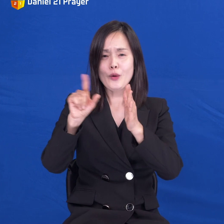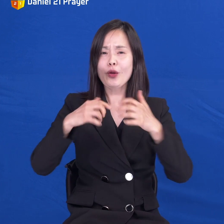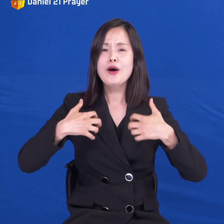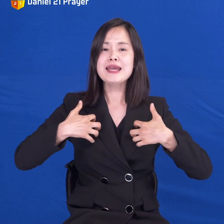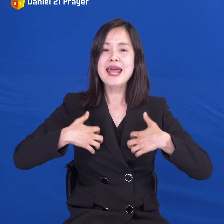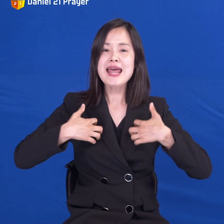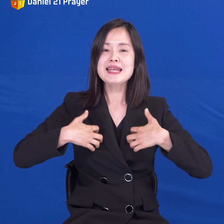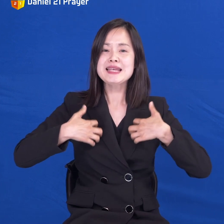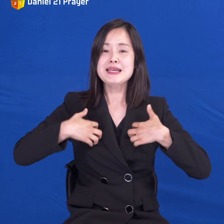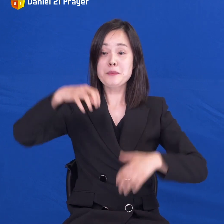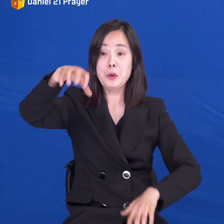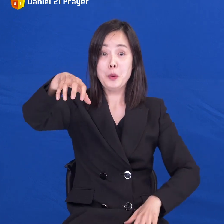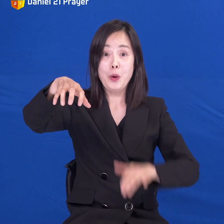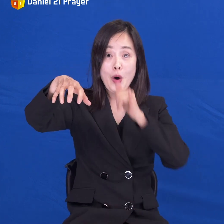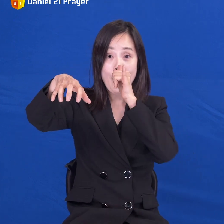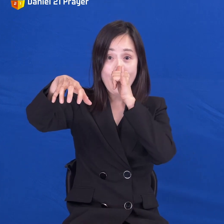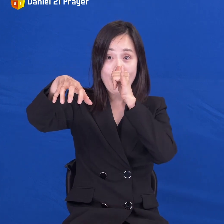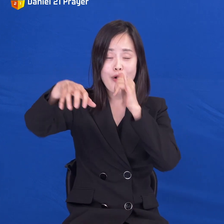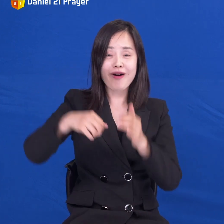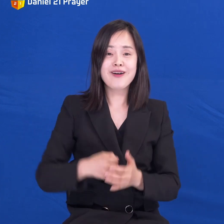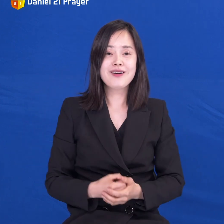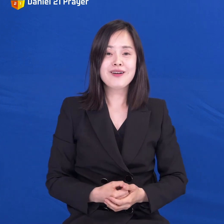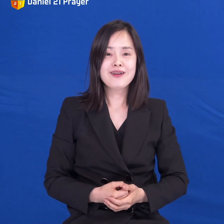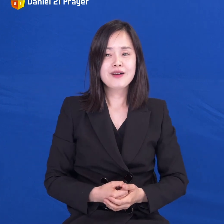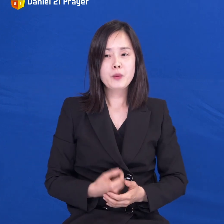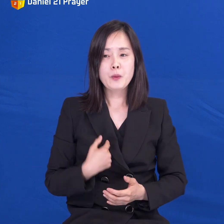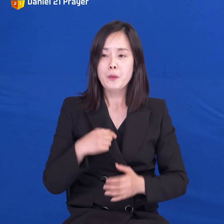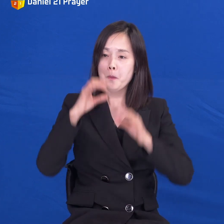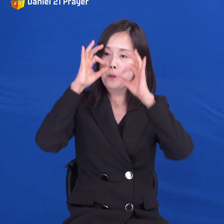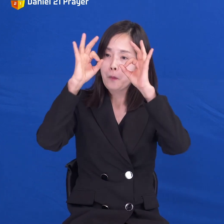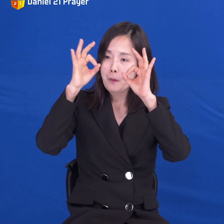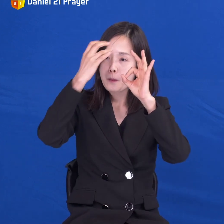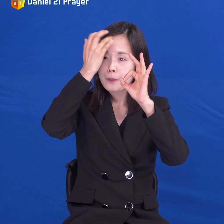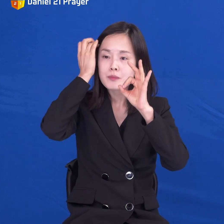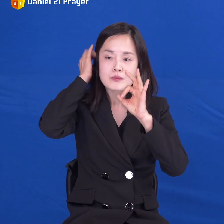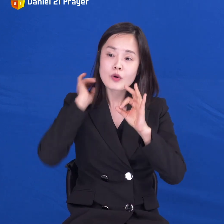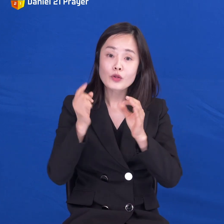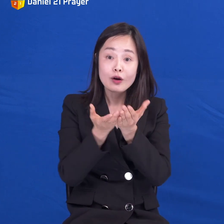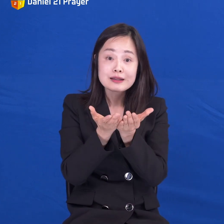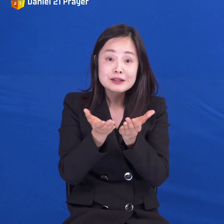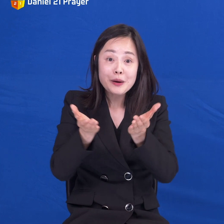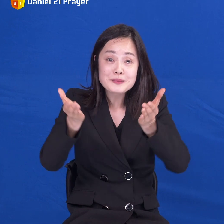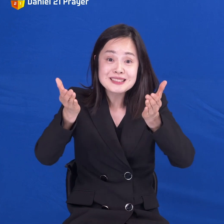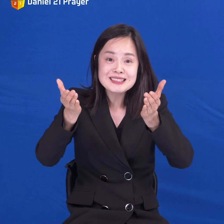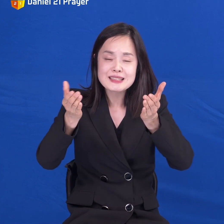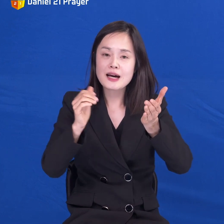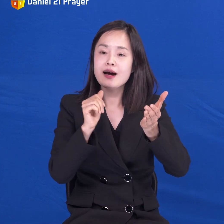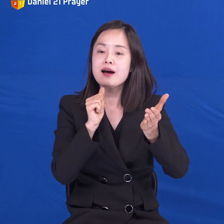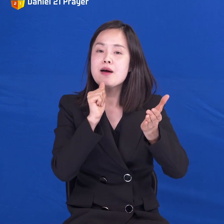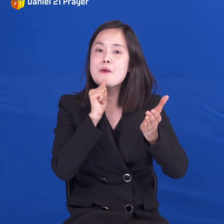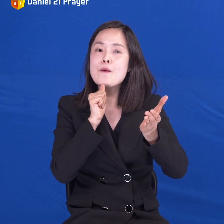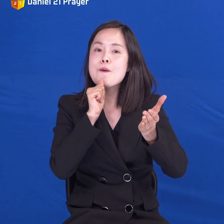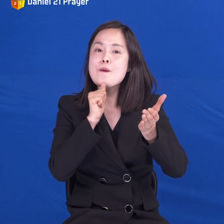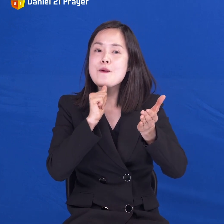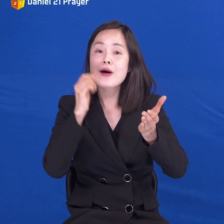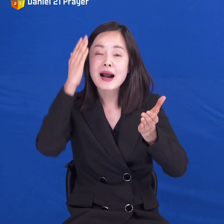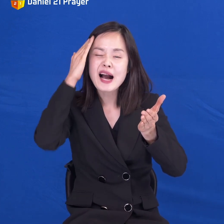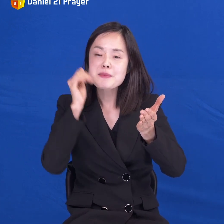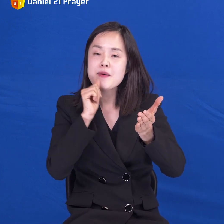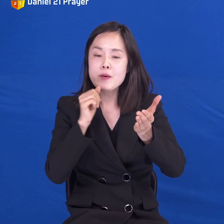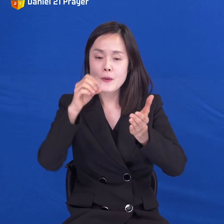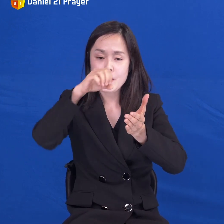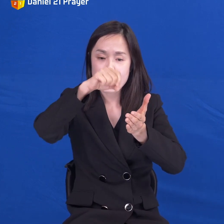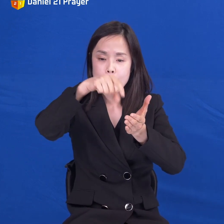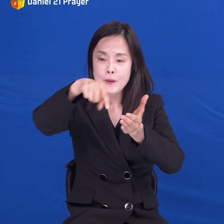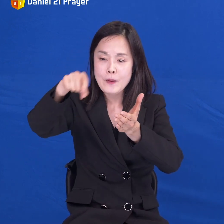코너가 있더라고요. 가만히 보니까 하얀 접시에다가 검은 콩을 60개를 올려놓고 빈 접시를 뒀는데